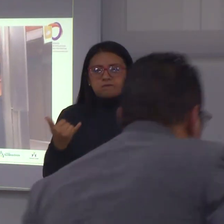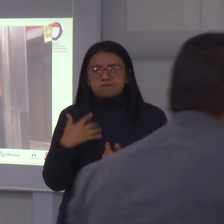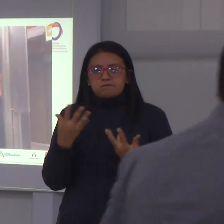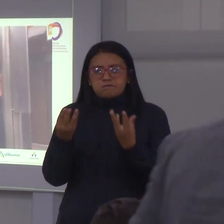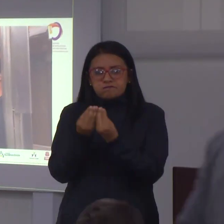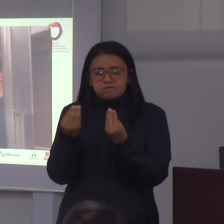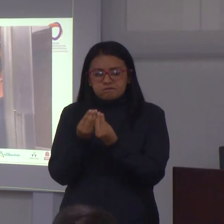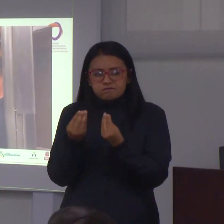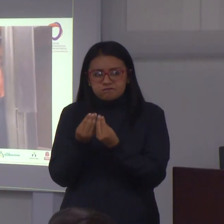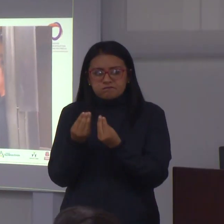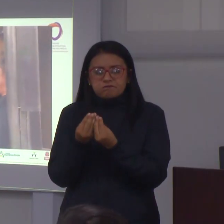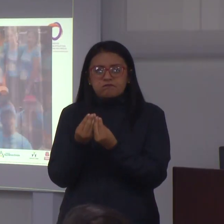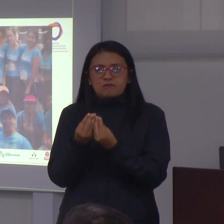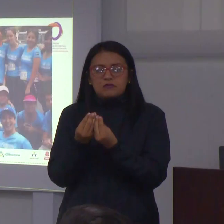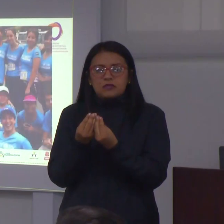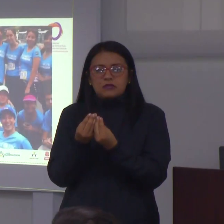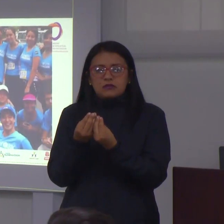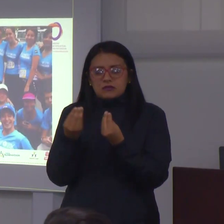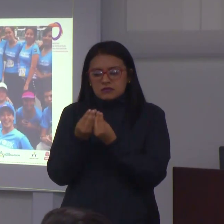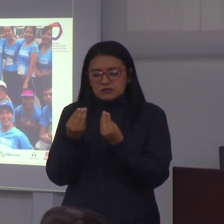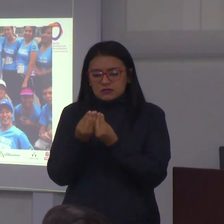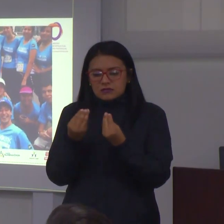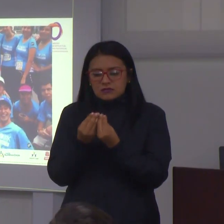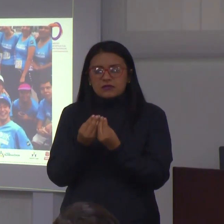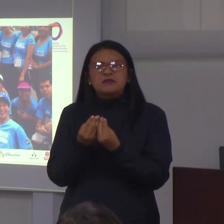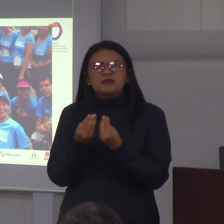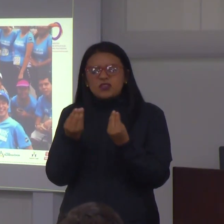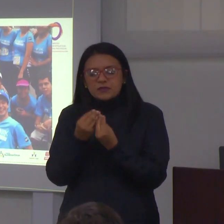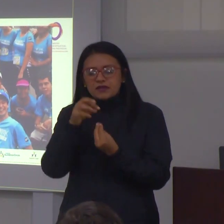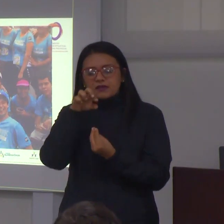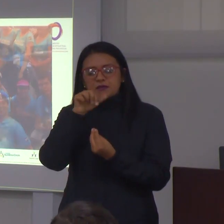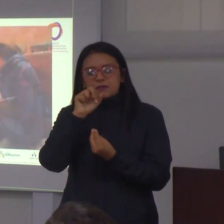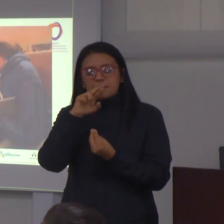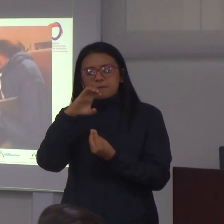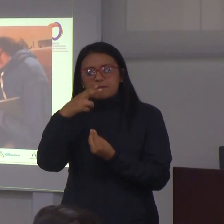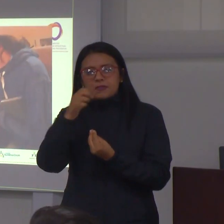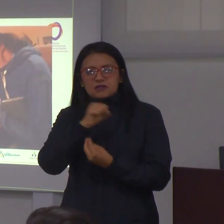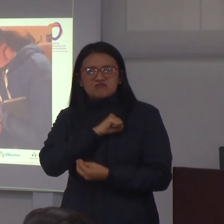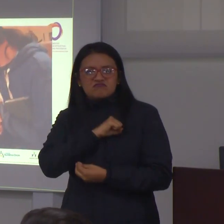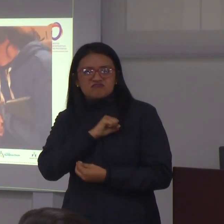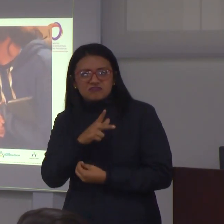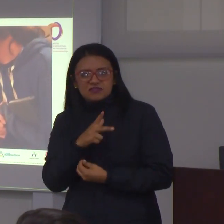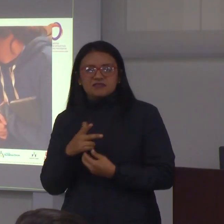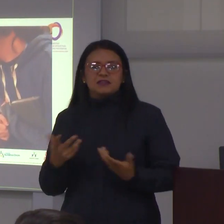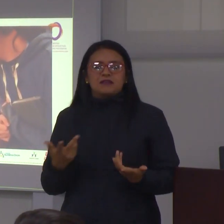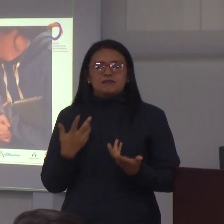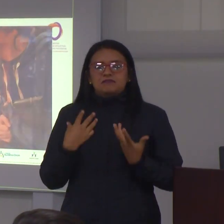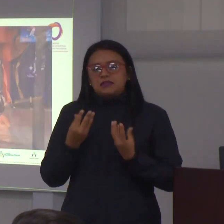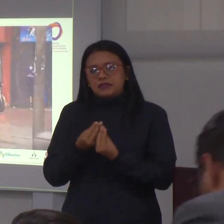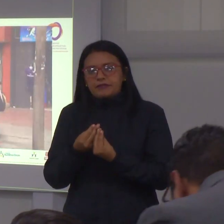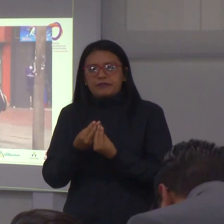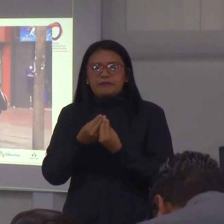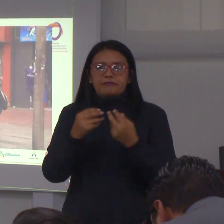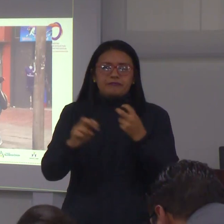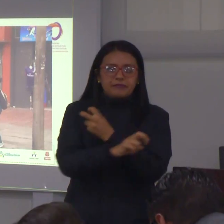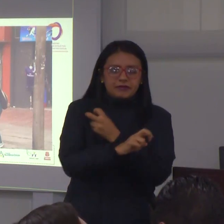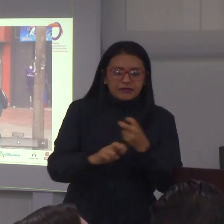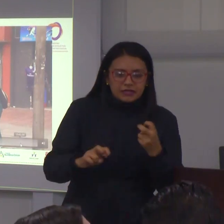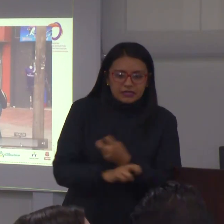grupo que llamamos El Pacho. Nosotros salimos a Parques,